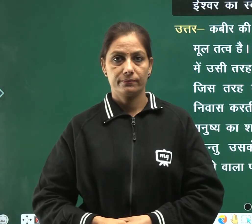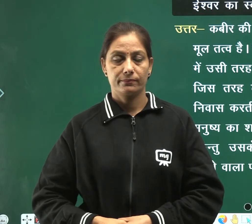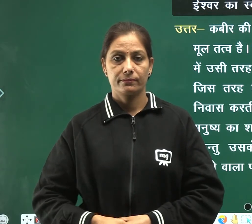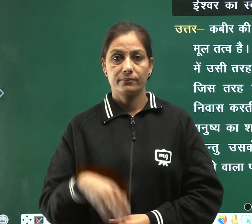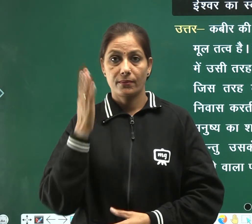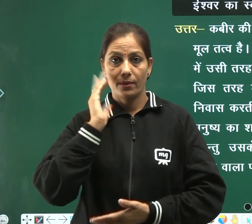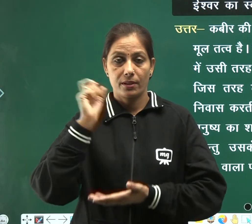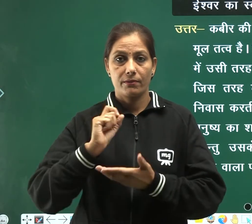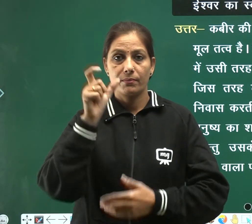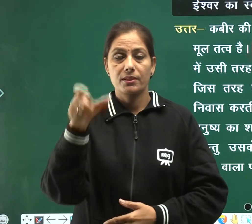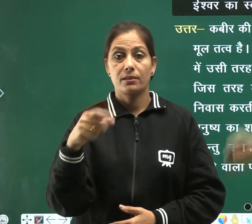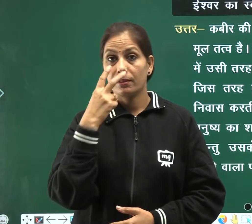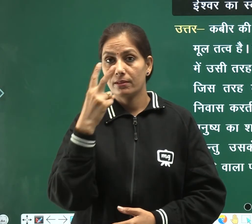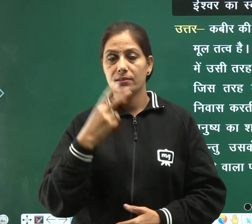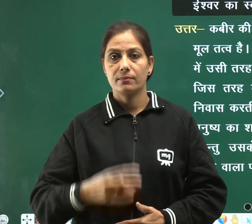कबीर की दृष्टि में